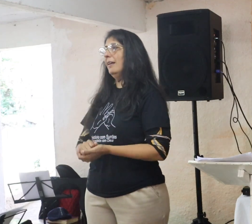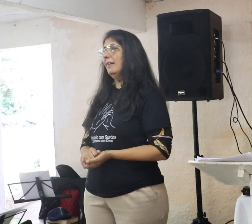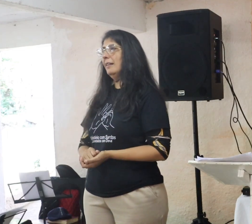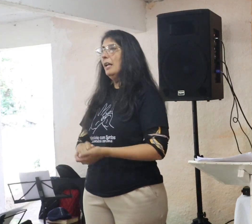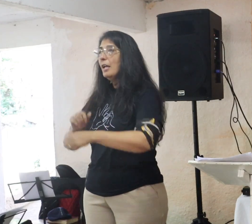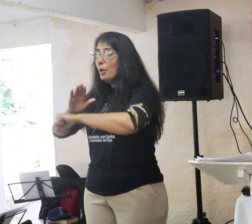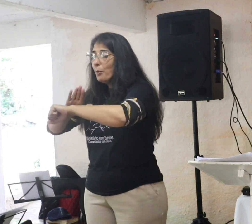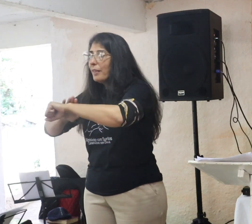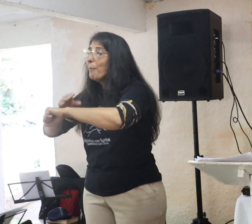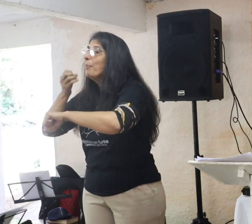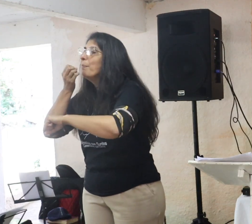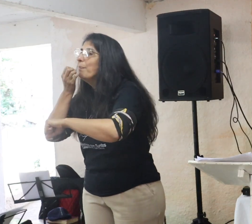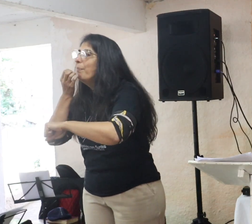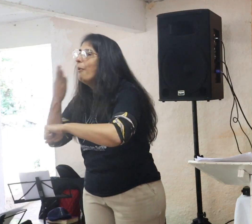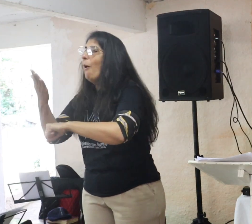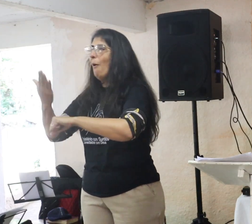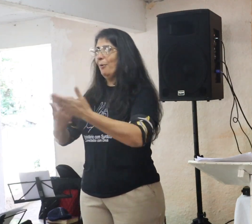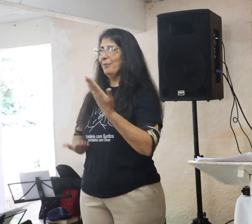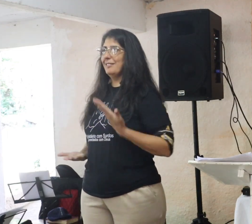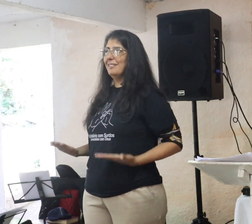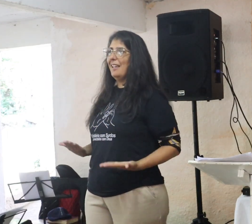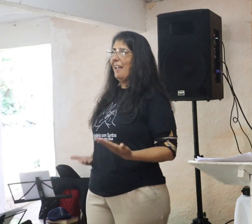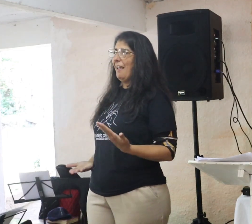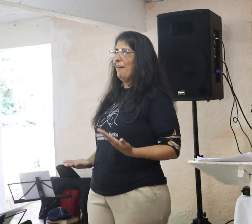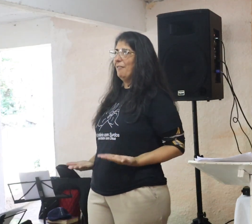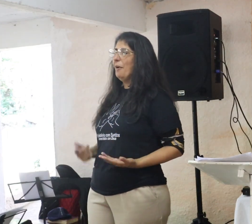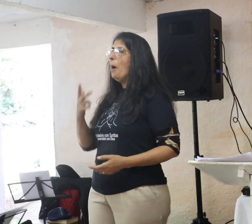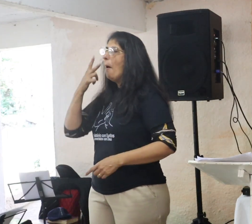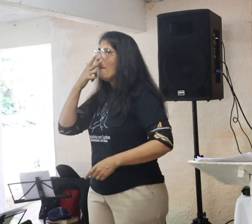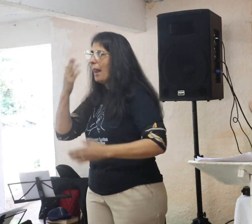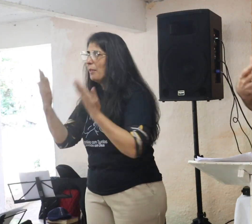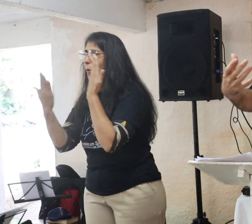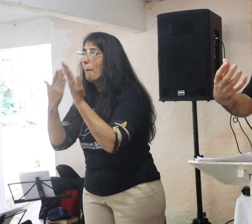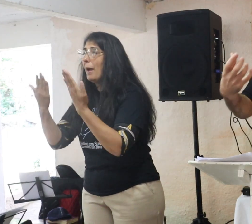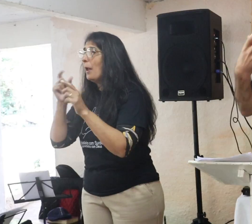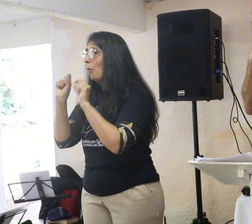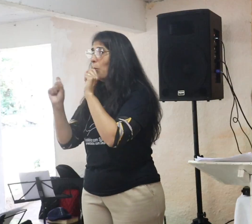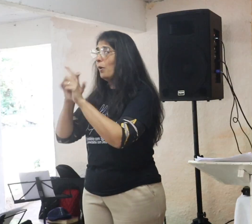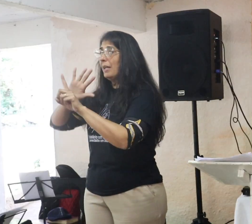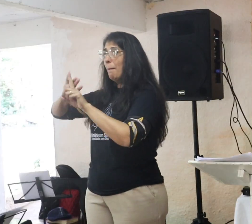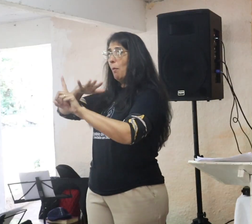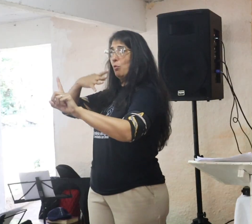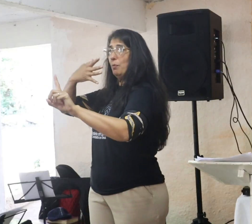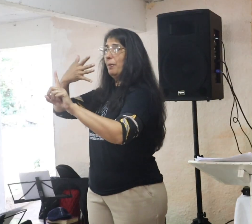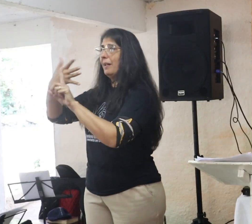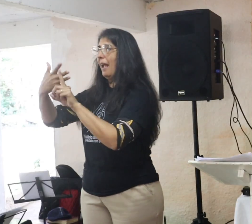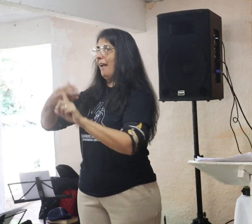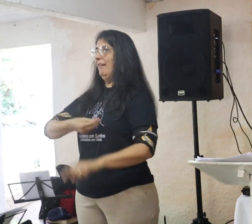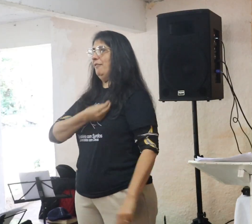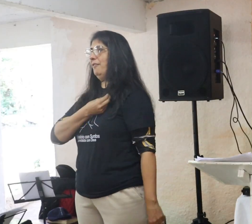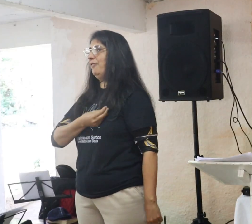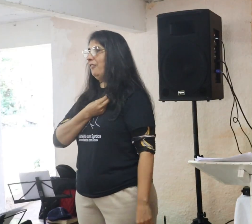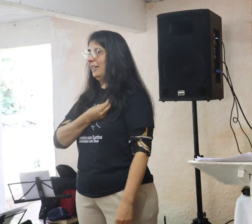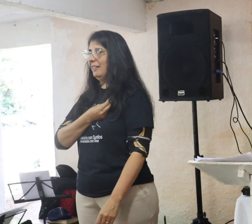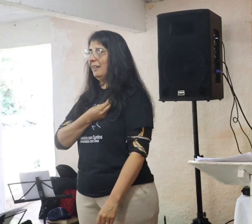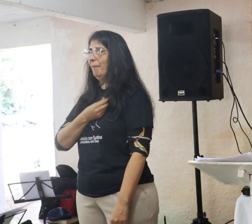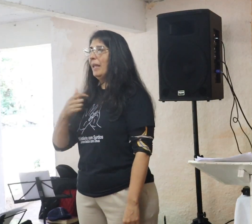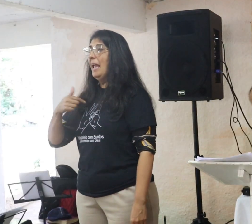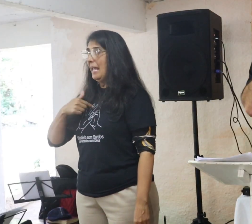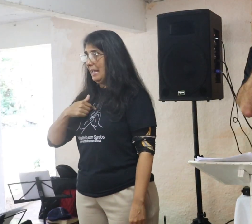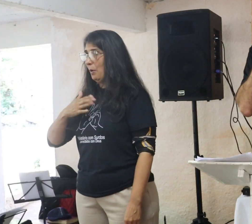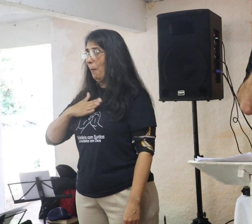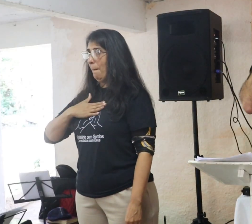o tempo, é assim que nós multiplicamos a vida. Não é retendo para nós, não é? Como já disse um